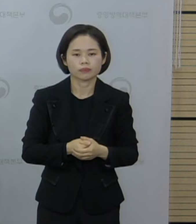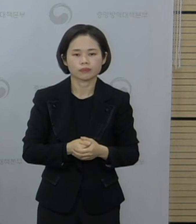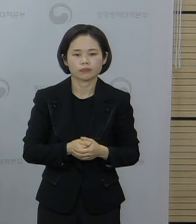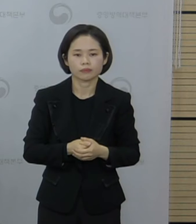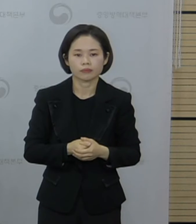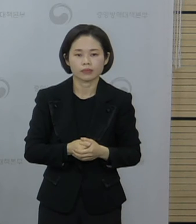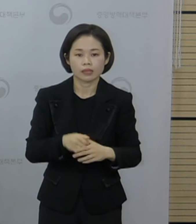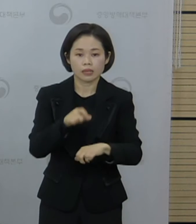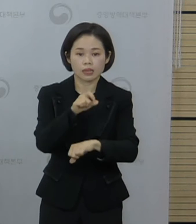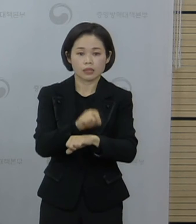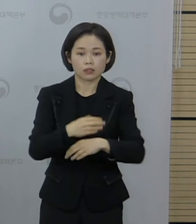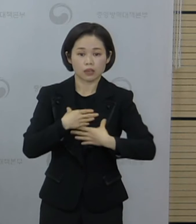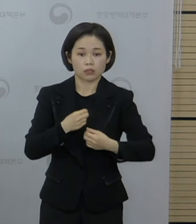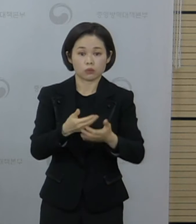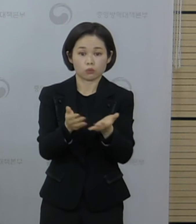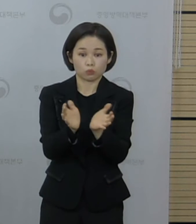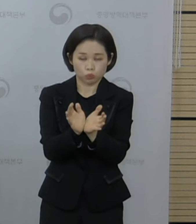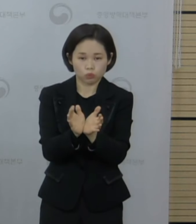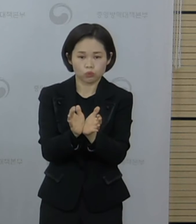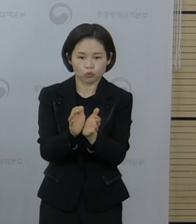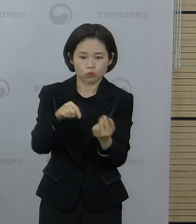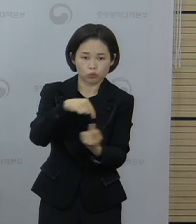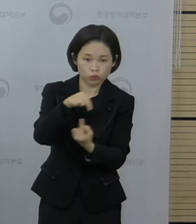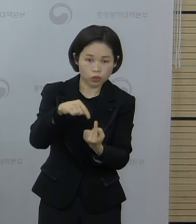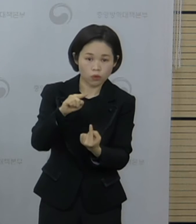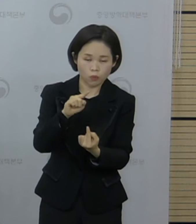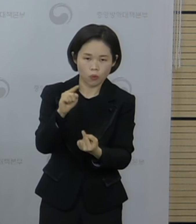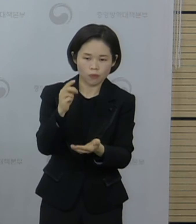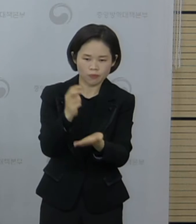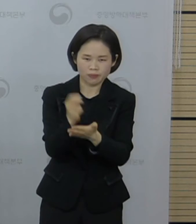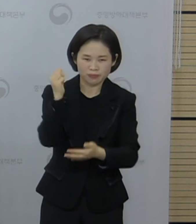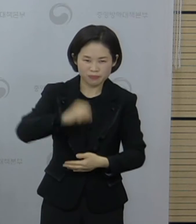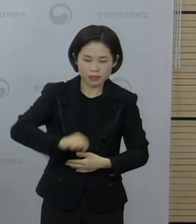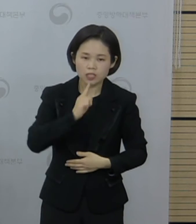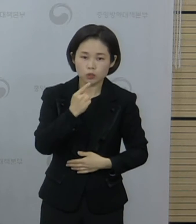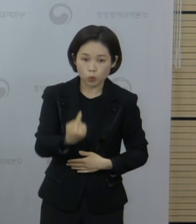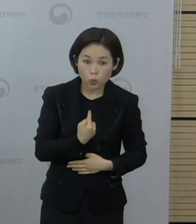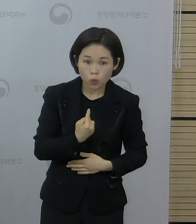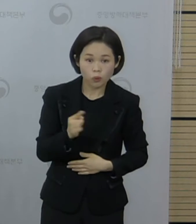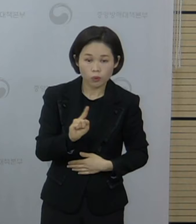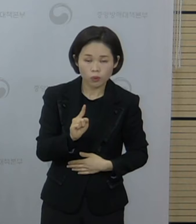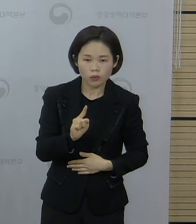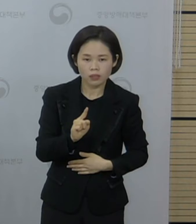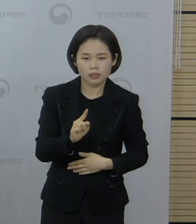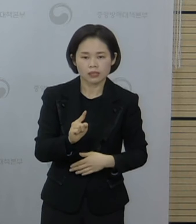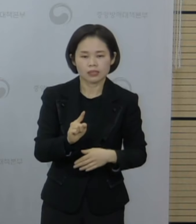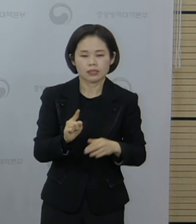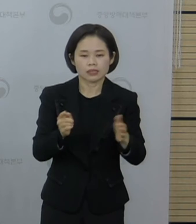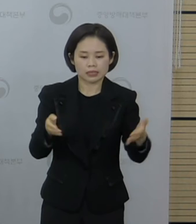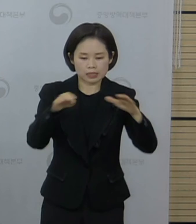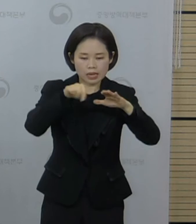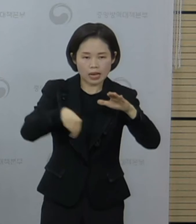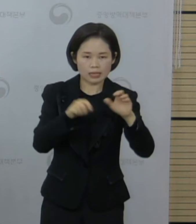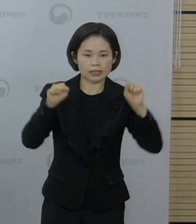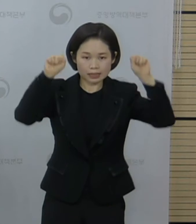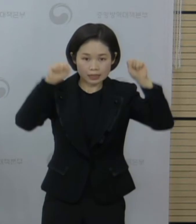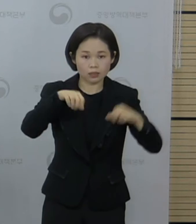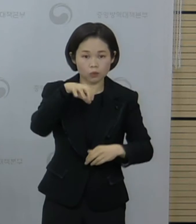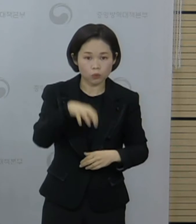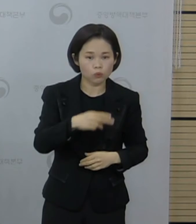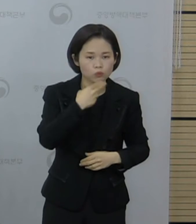행정안전부에서 운영중인 안전 신문고 에서는 아직도 실내 체육 시설 및 유흥